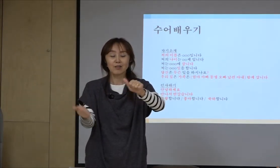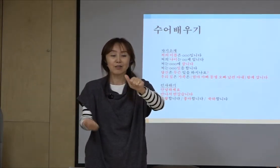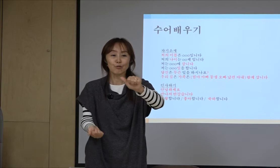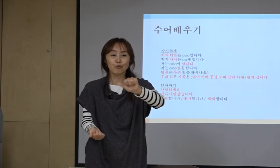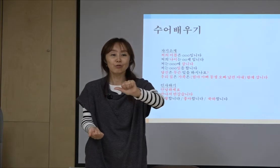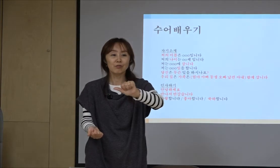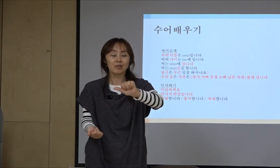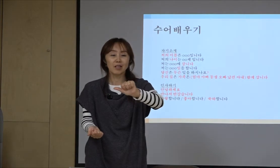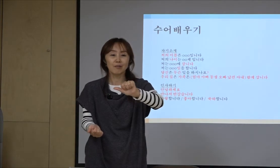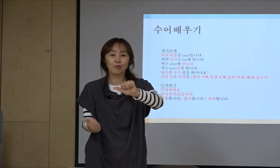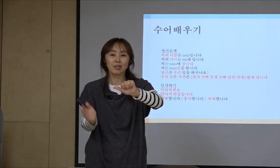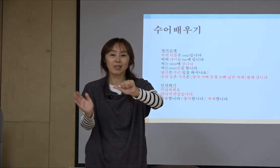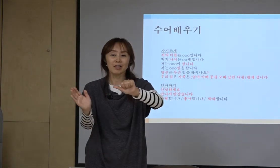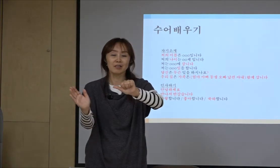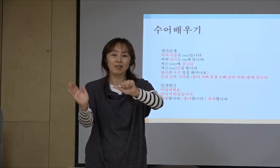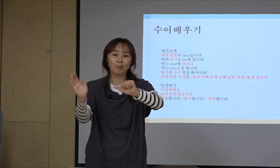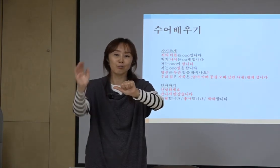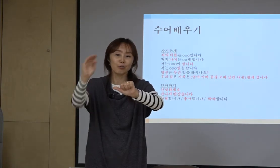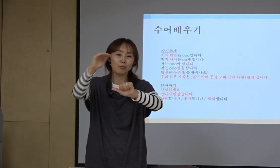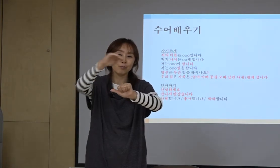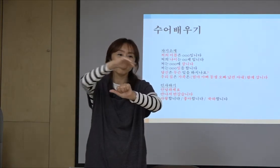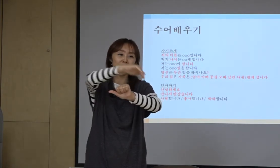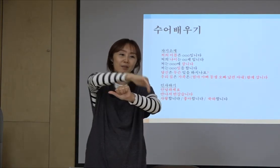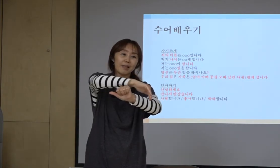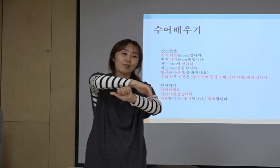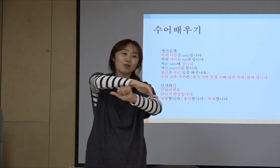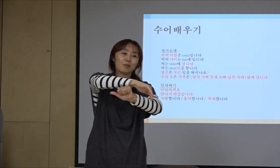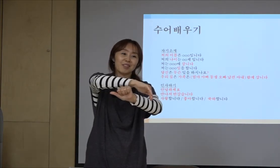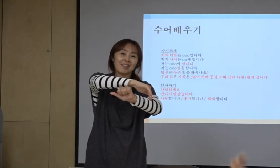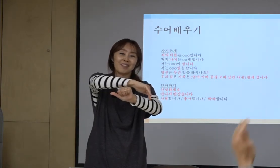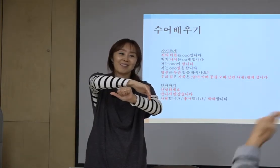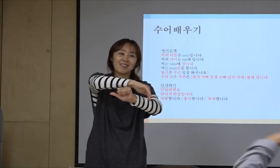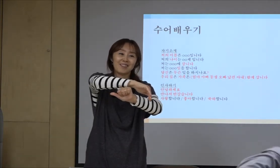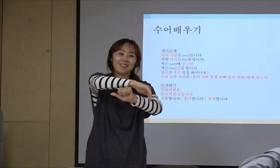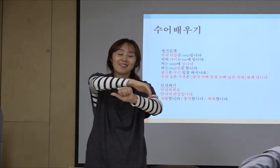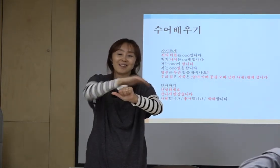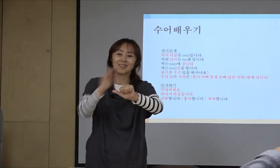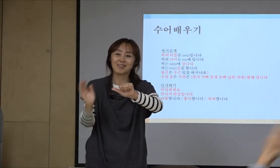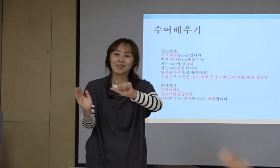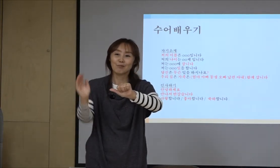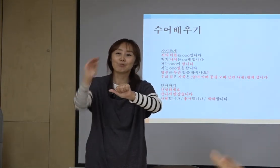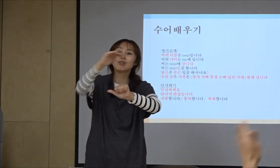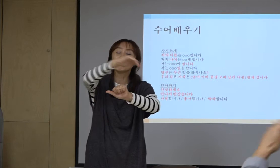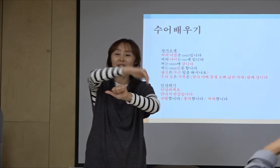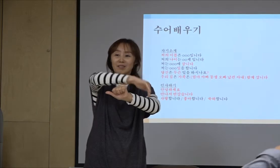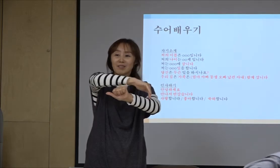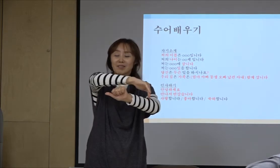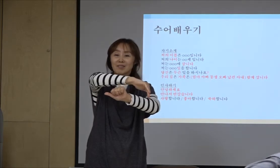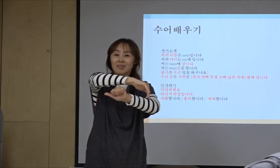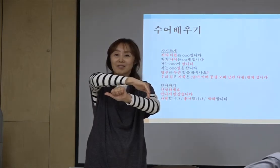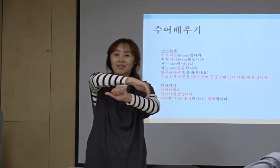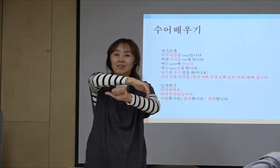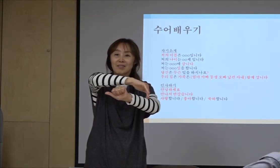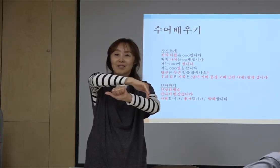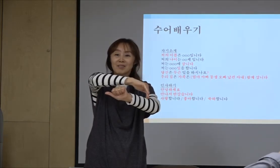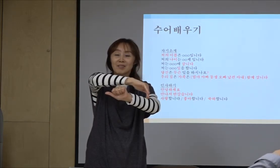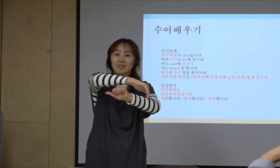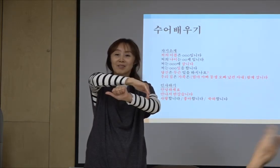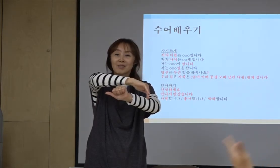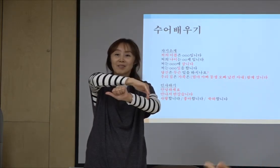그래서 이렇게 죽은 사람 위에다가 이렇게 무덤을 묘실 하나 만들어주면 돼요. 무덤이에요. 그러니까 이거를 앞에 하나 요것만 하면 되는